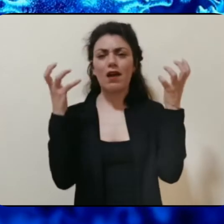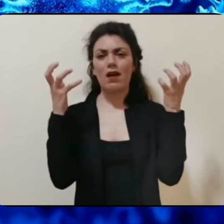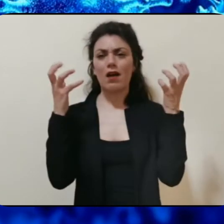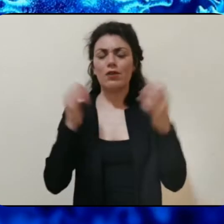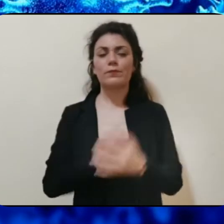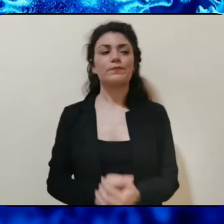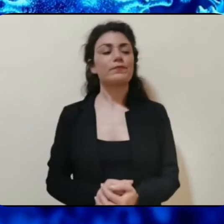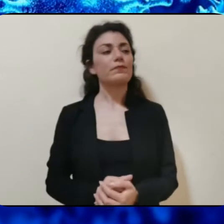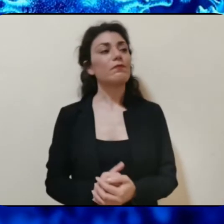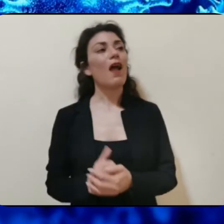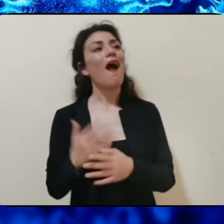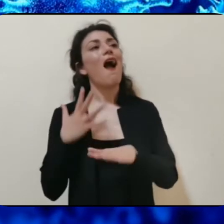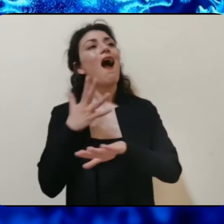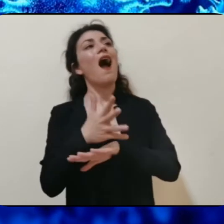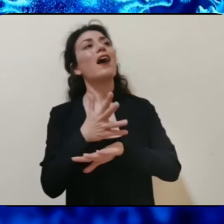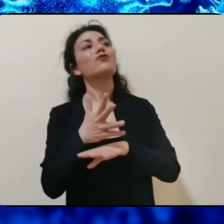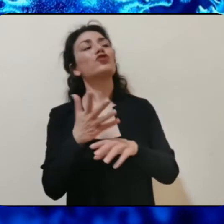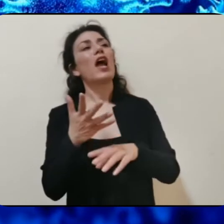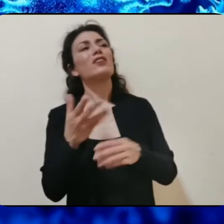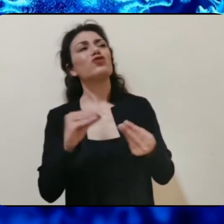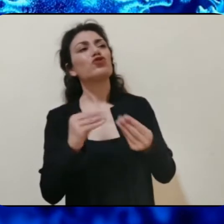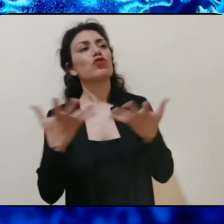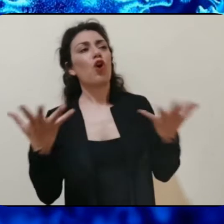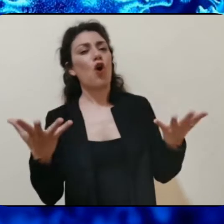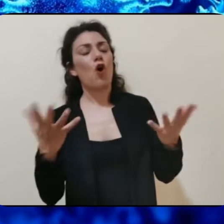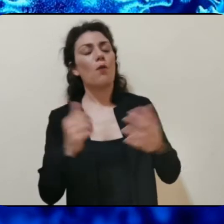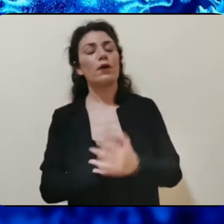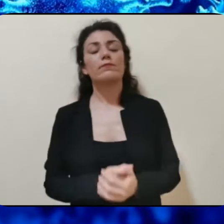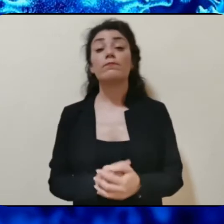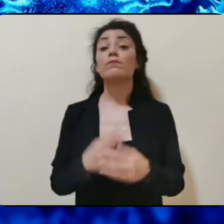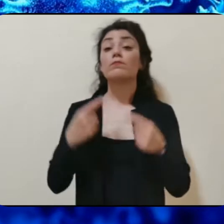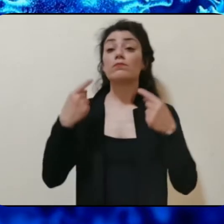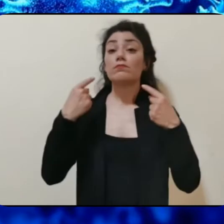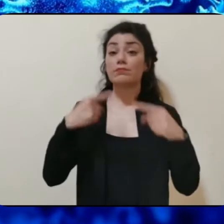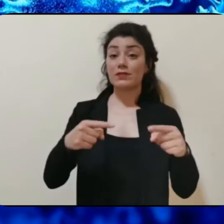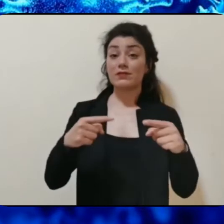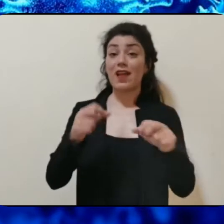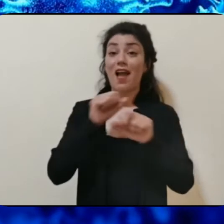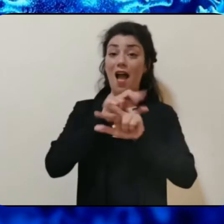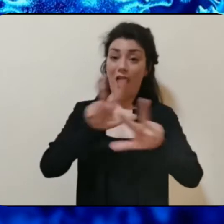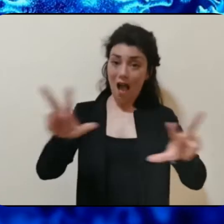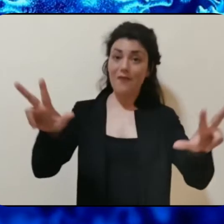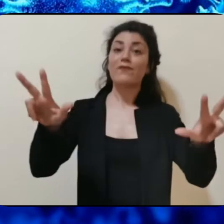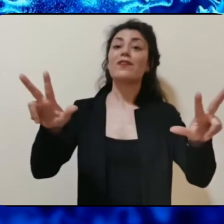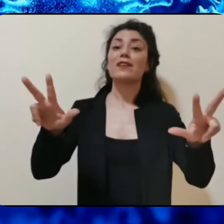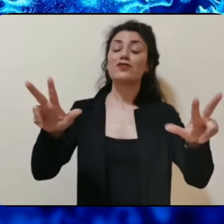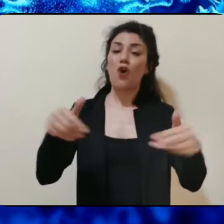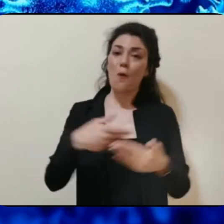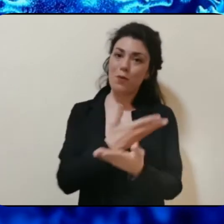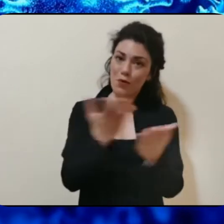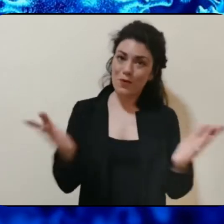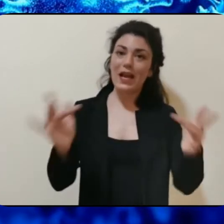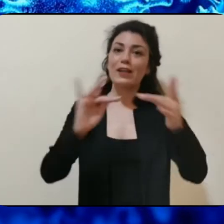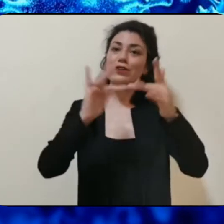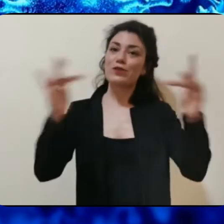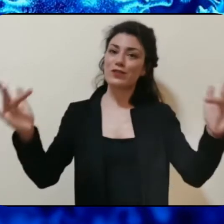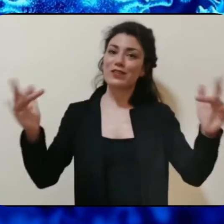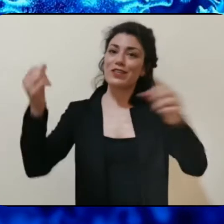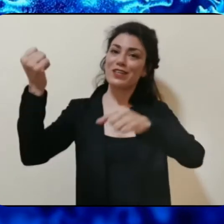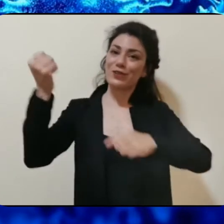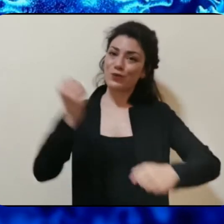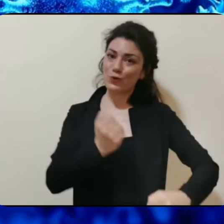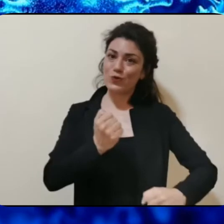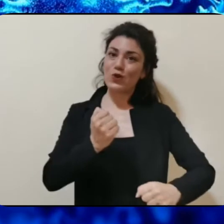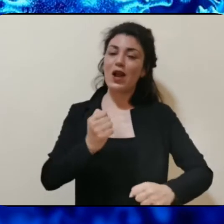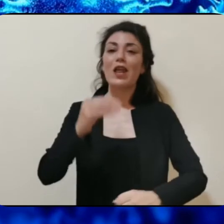molto chiaro. Bene, le modalità per accedere quali sono? Allora, a seguito dell'avviso appunto che è pubblicato, che trovate sul